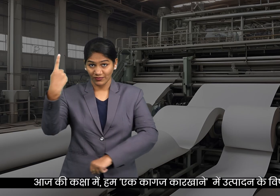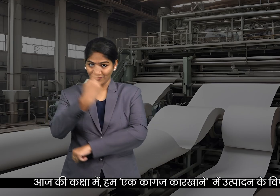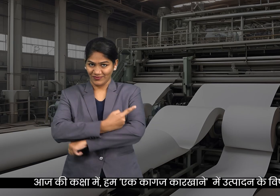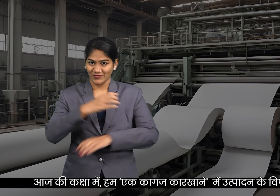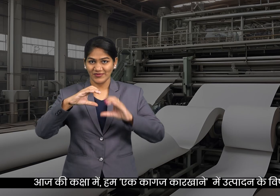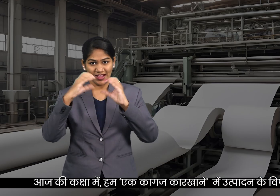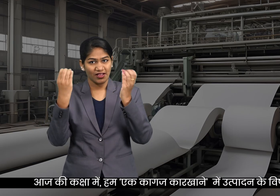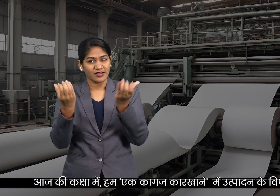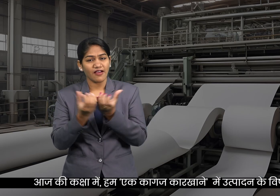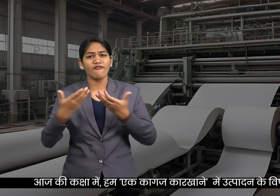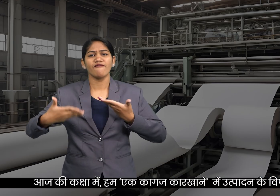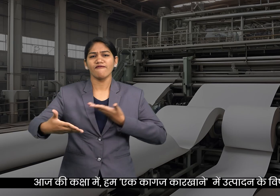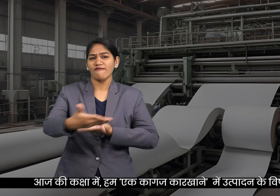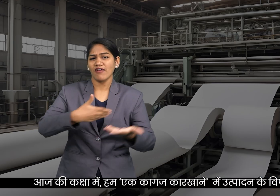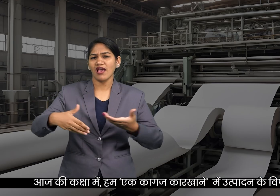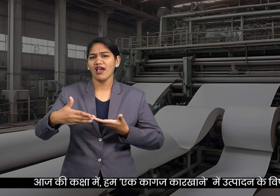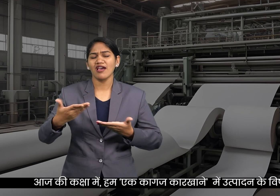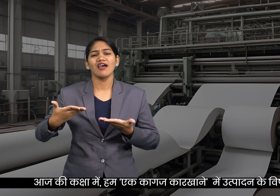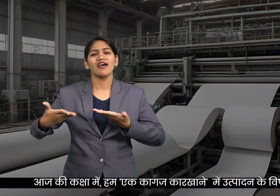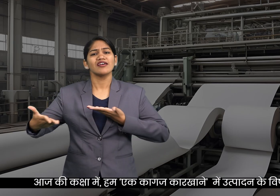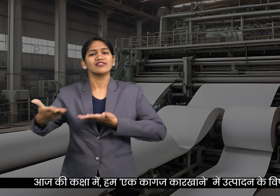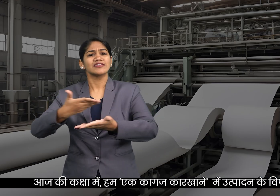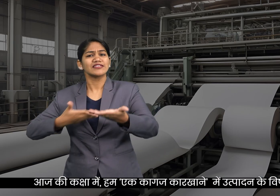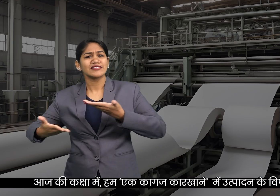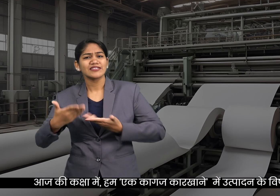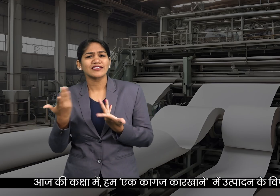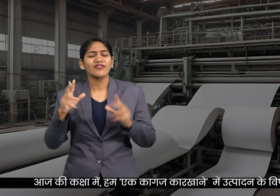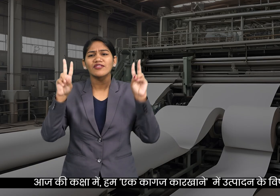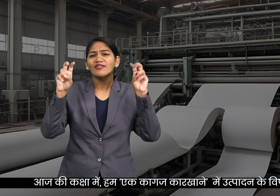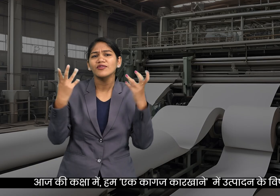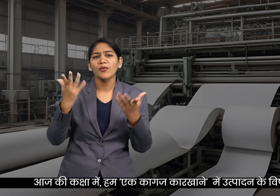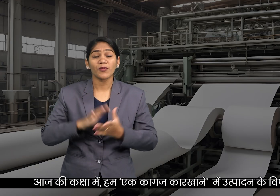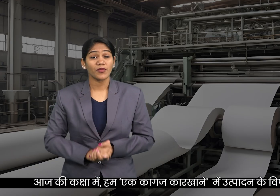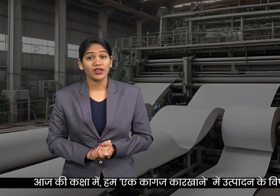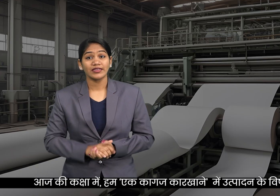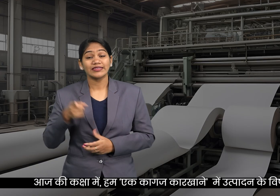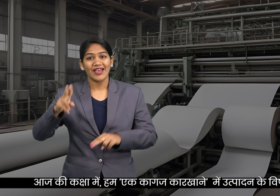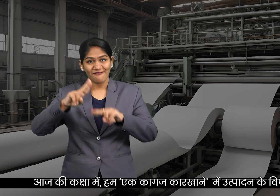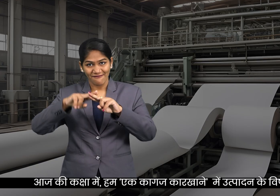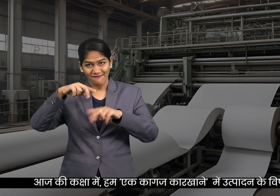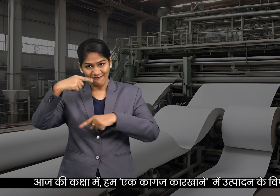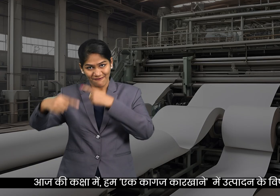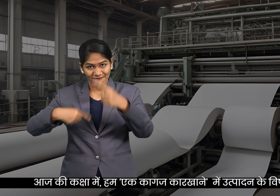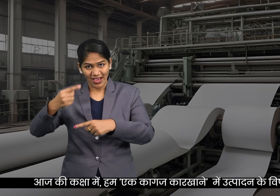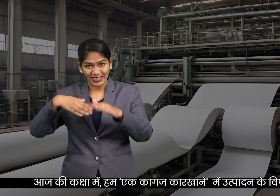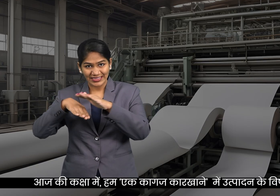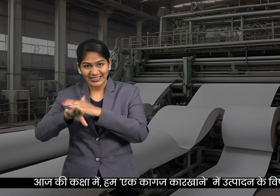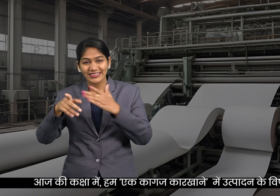आज की कक्षा में हम एक कागज कारखाने में उत्पादन के विषय पर चर्चा